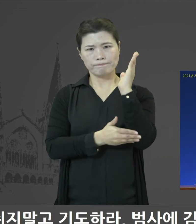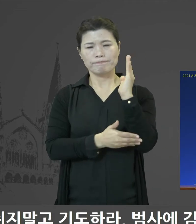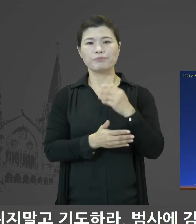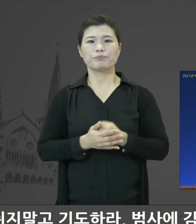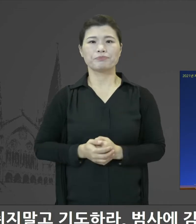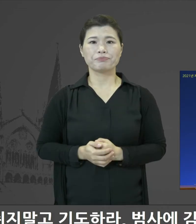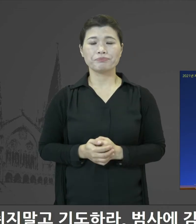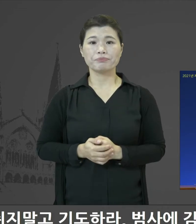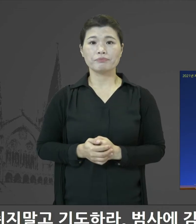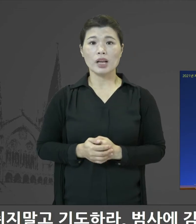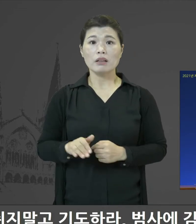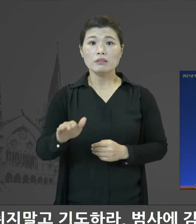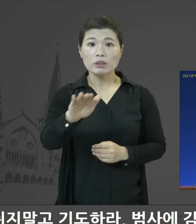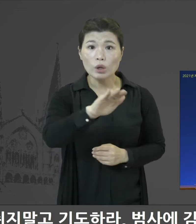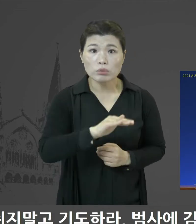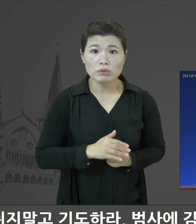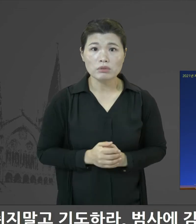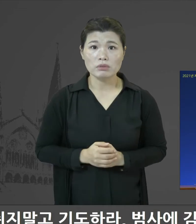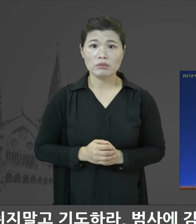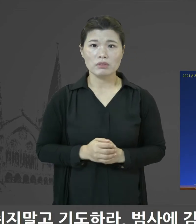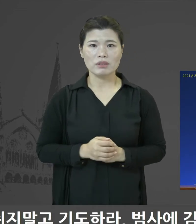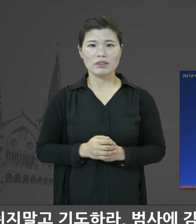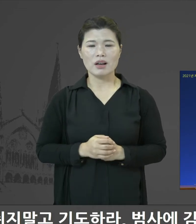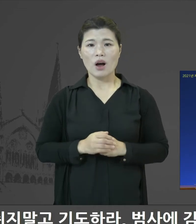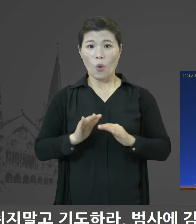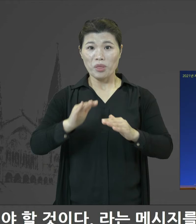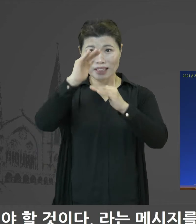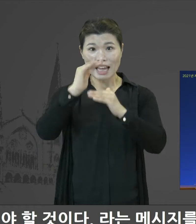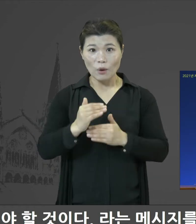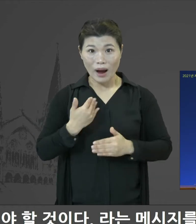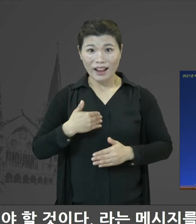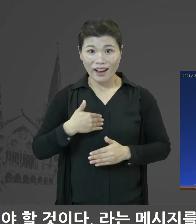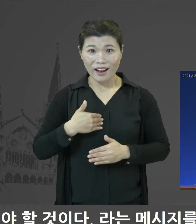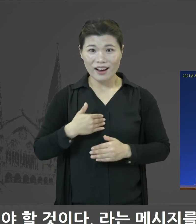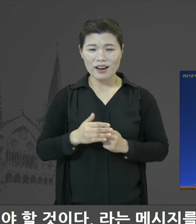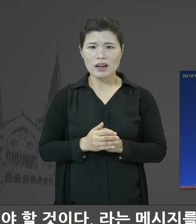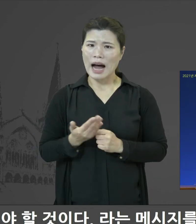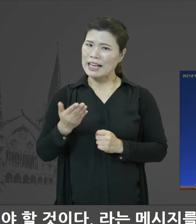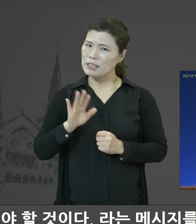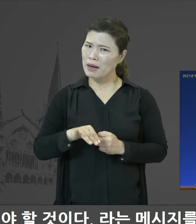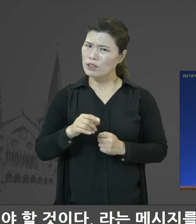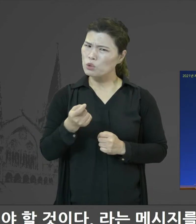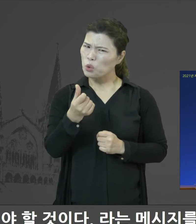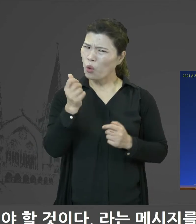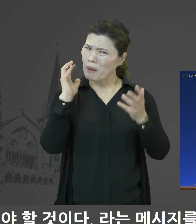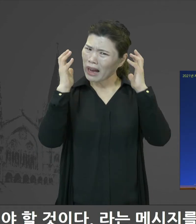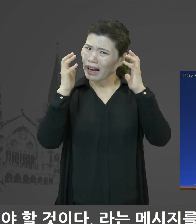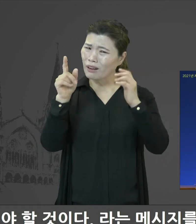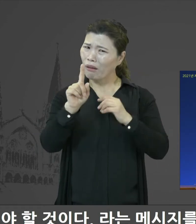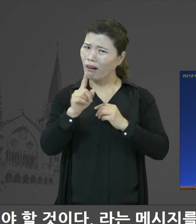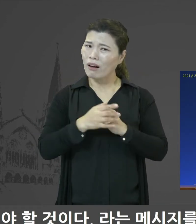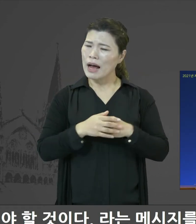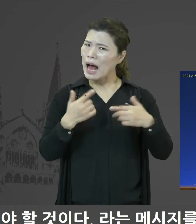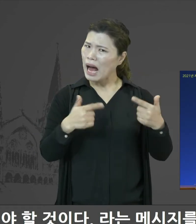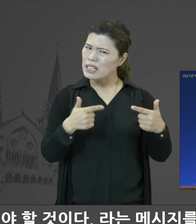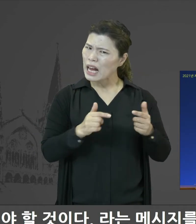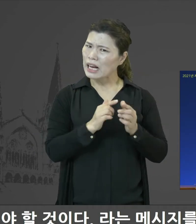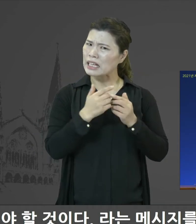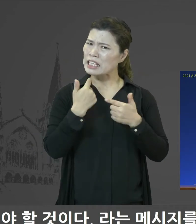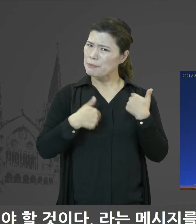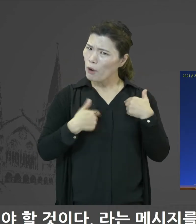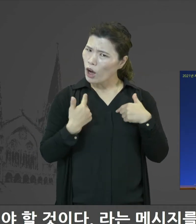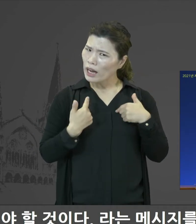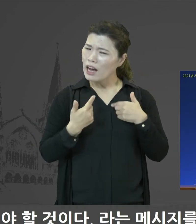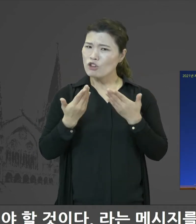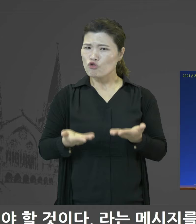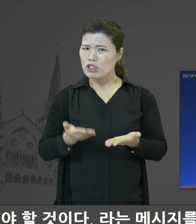것이죠. 여러분, 요 내용은 다 알고 있는데 하다 보면 좀 헷갈리지 않습니까? 항상 기뻐하라, 쉬지